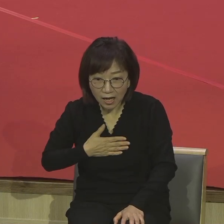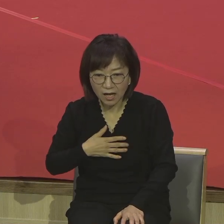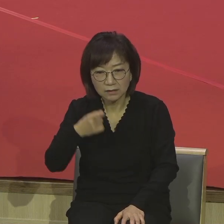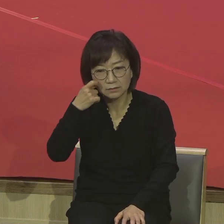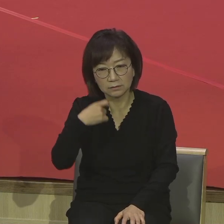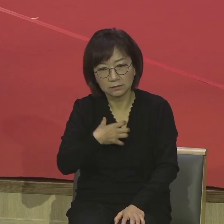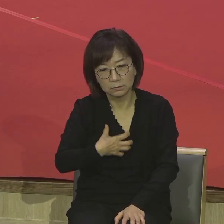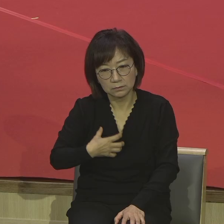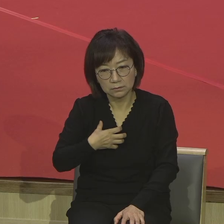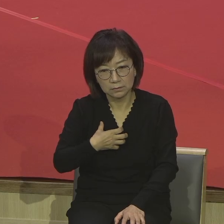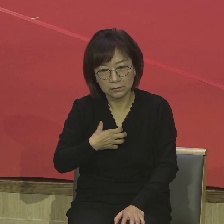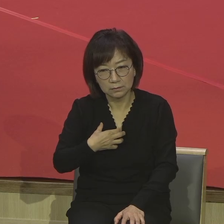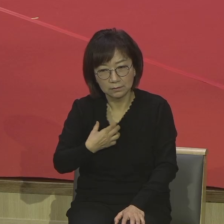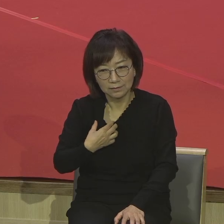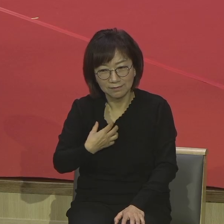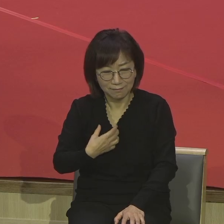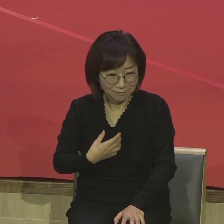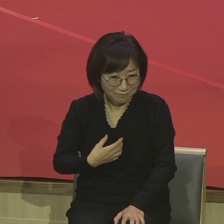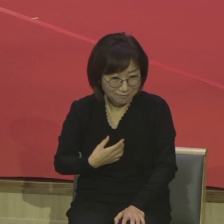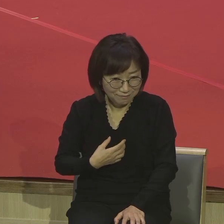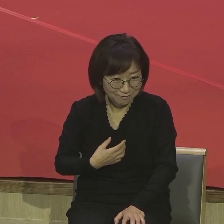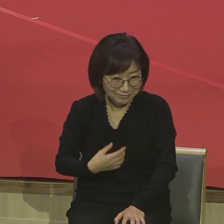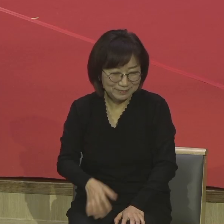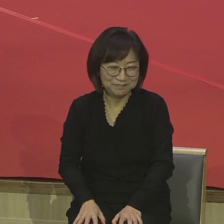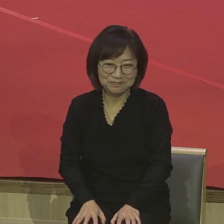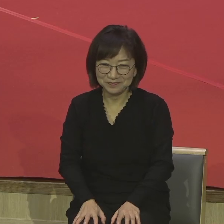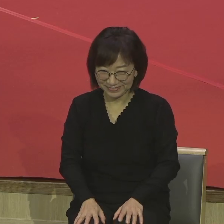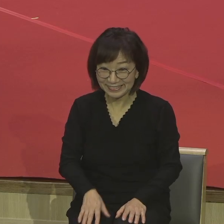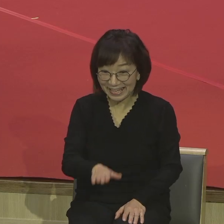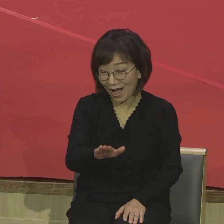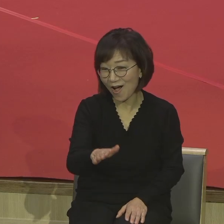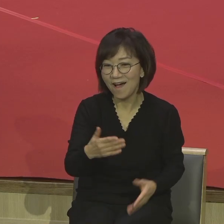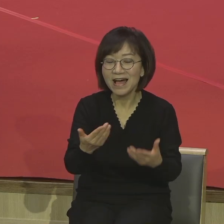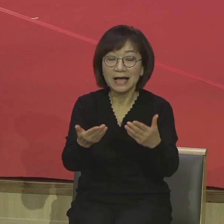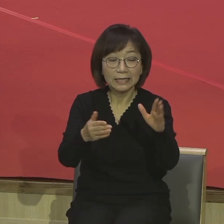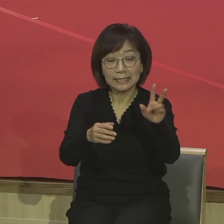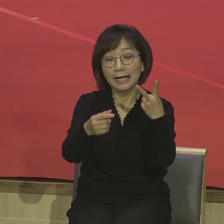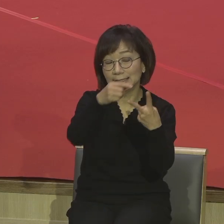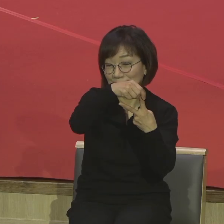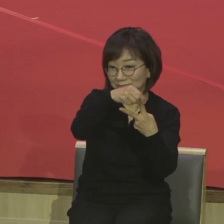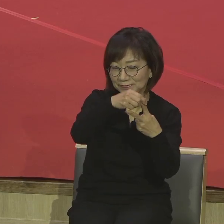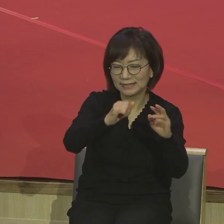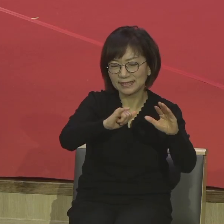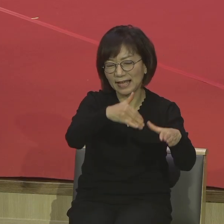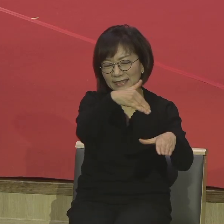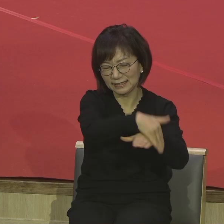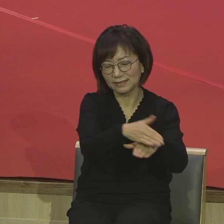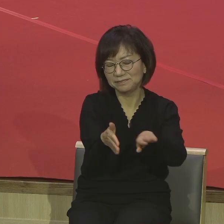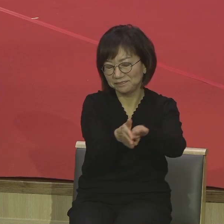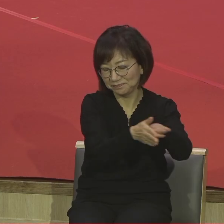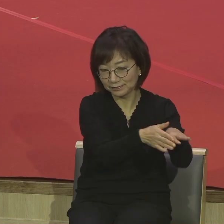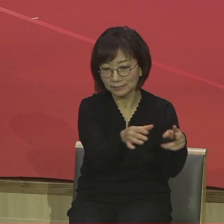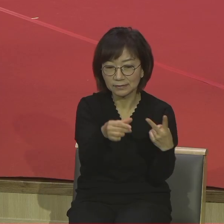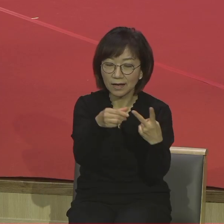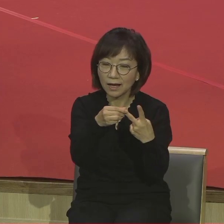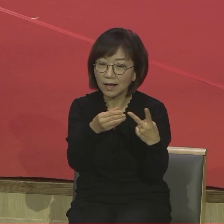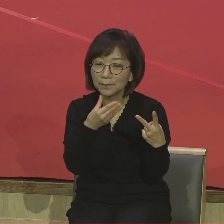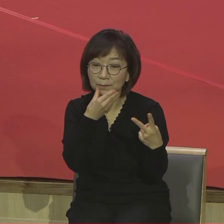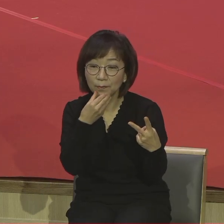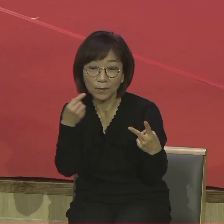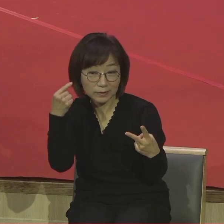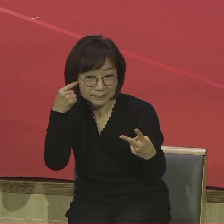자, 이런 세상 관점과는 달리 복음적 관점에서